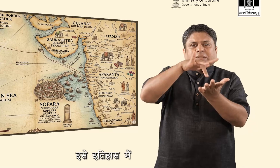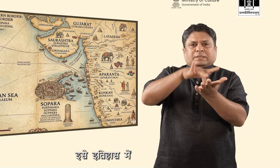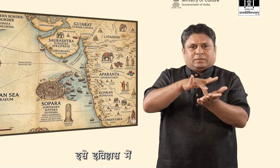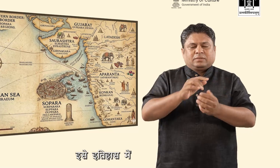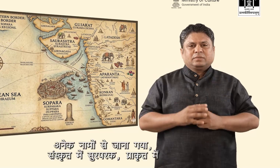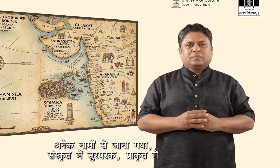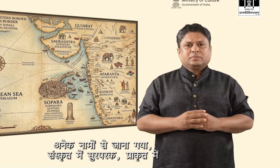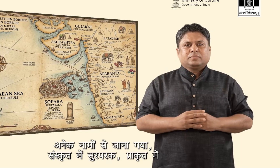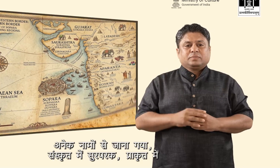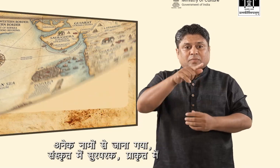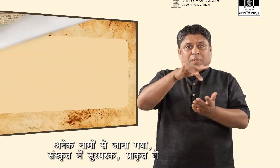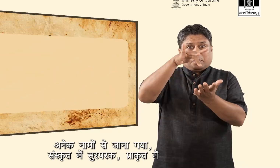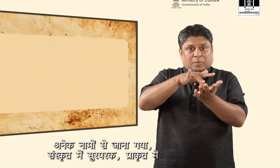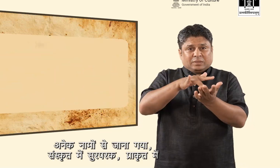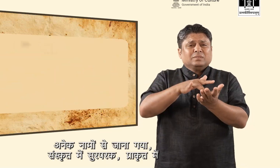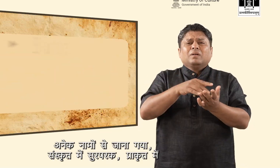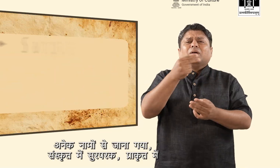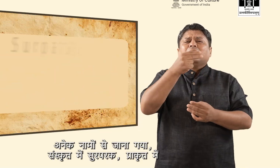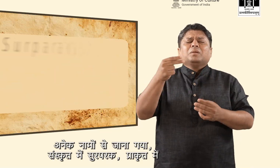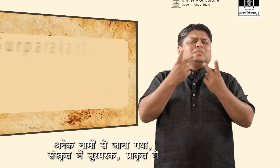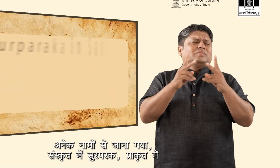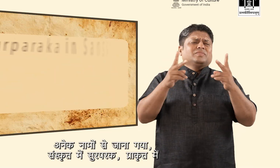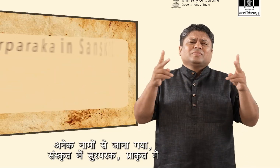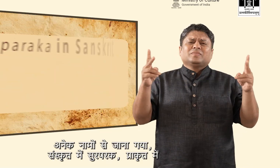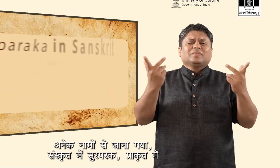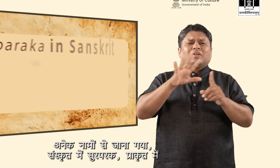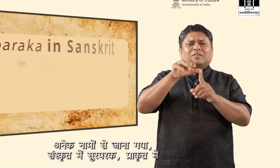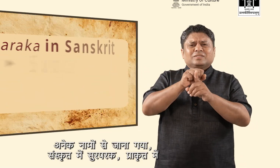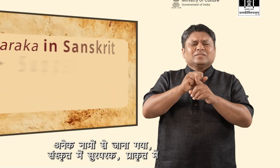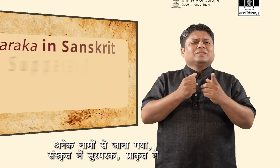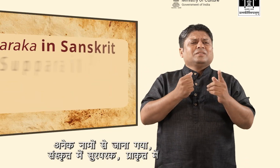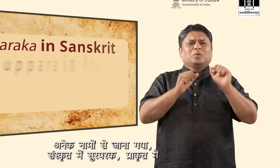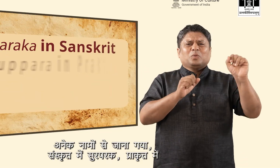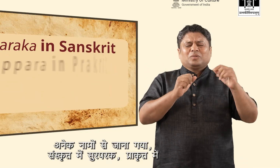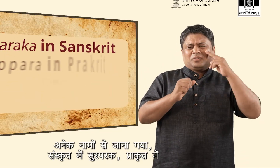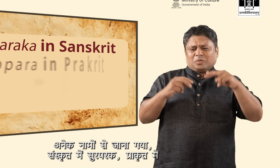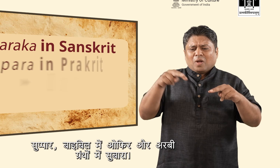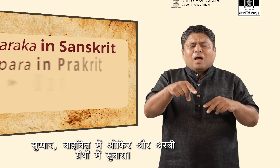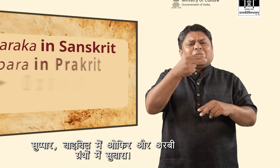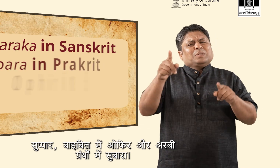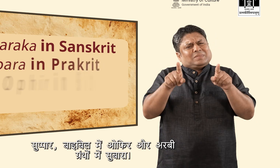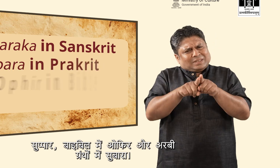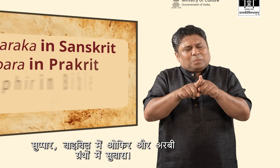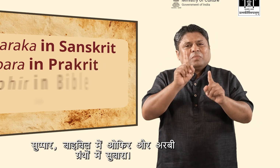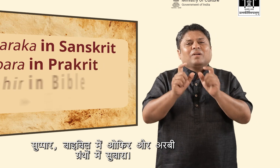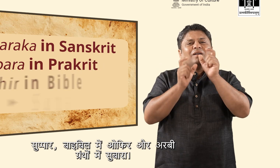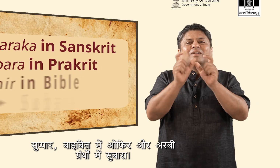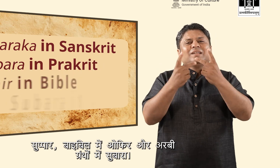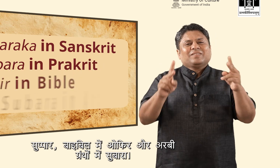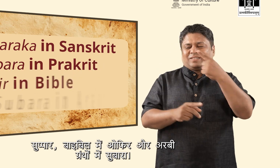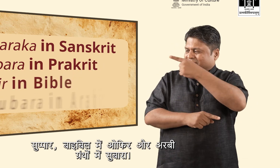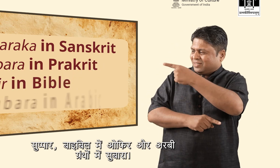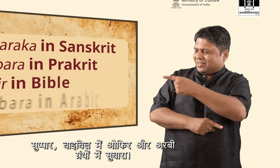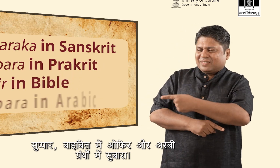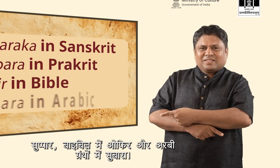इसे इतिहास में अनेक नामों से जाना गया। संस्कृत में सुरपरक, प्राकृत में सुप्पार,